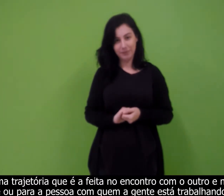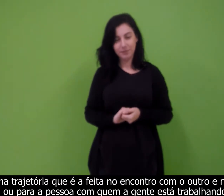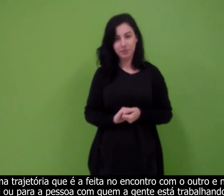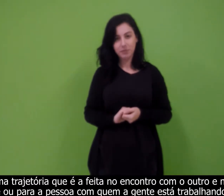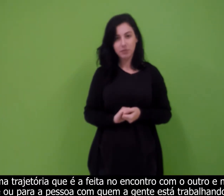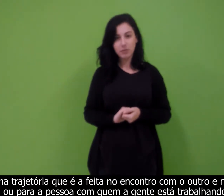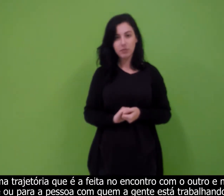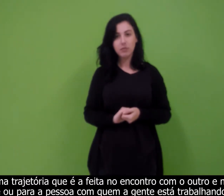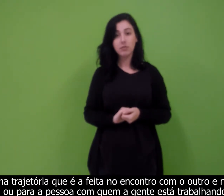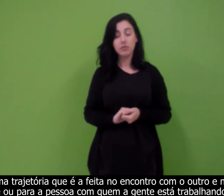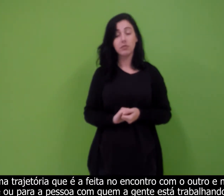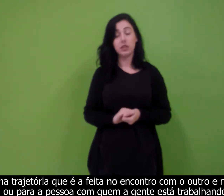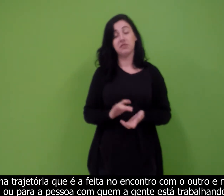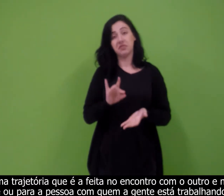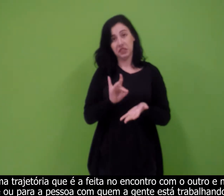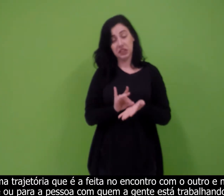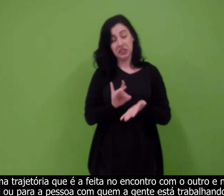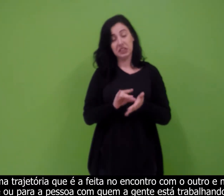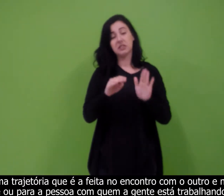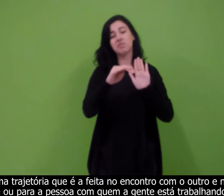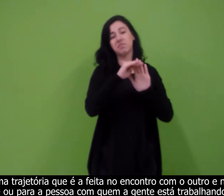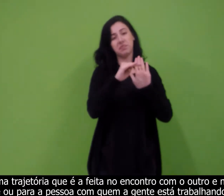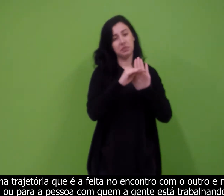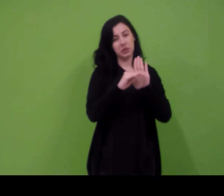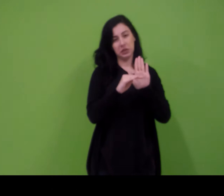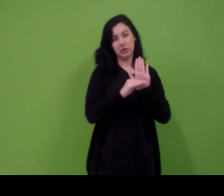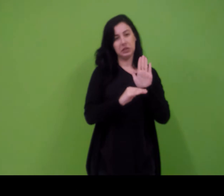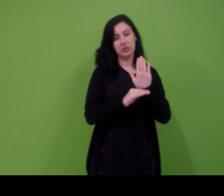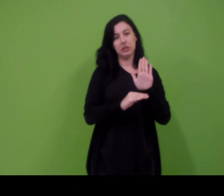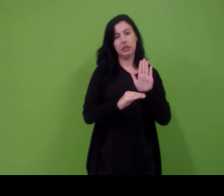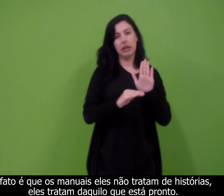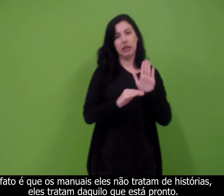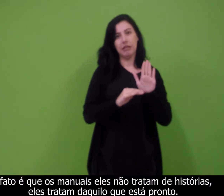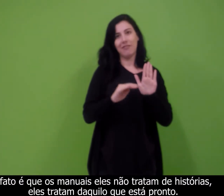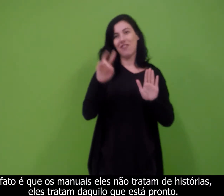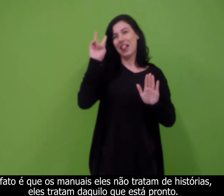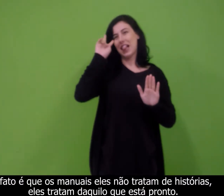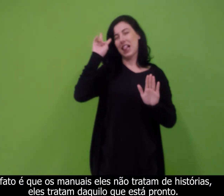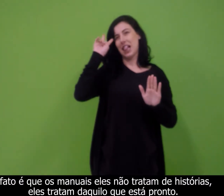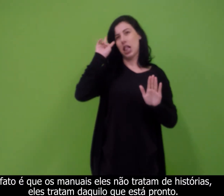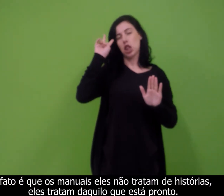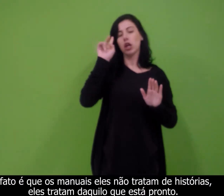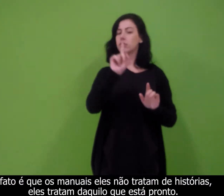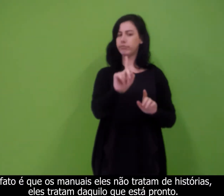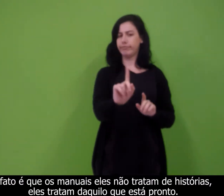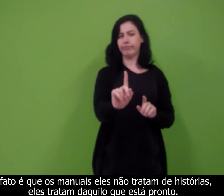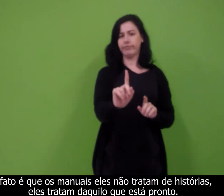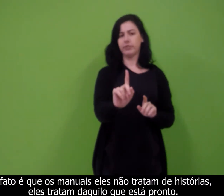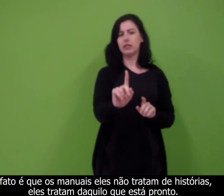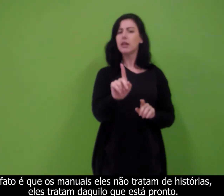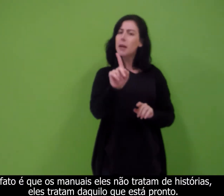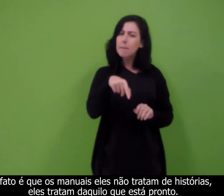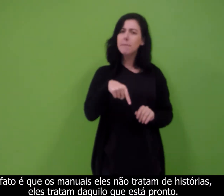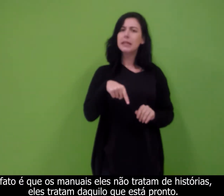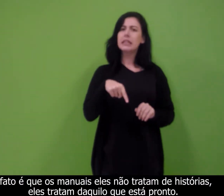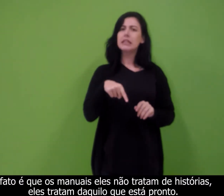sobre ou para a pessoa com quem a gente está trabalhando. E fato é que os manuais eles não tratam de